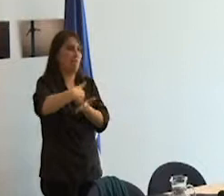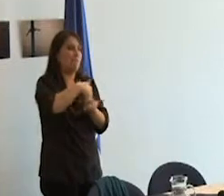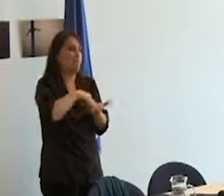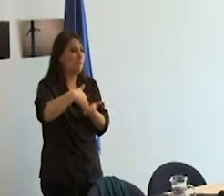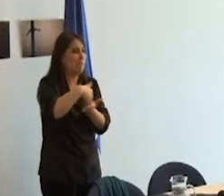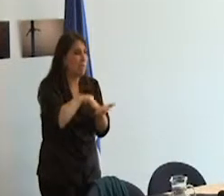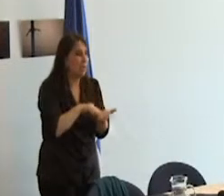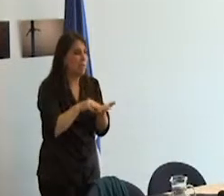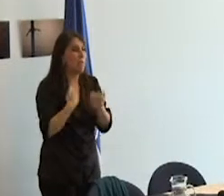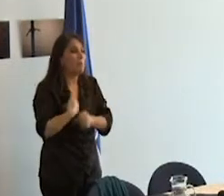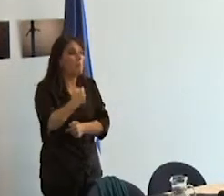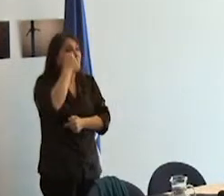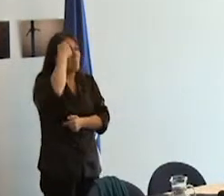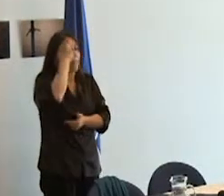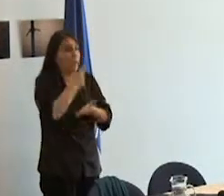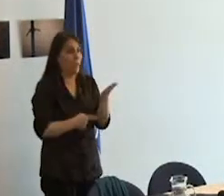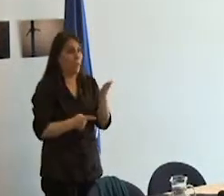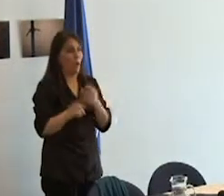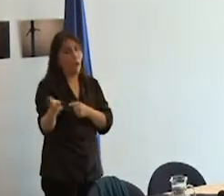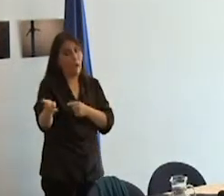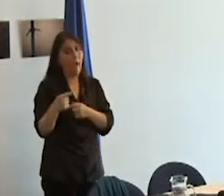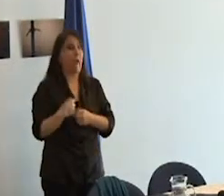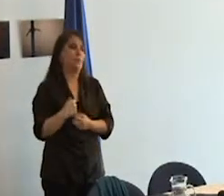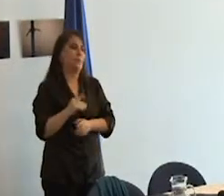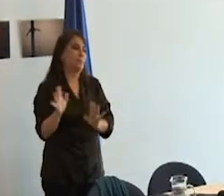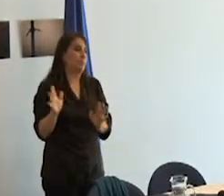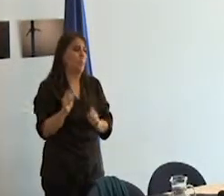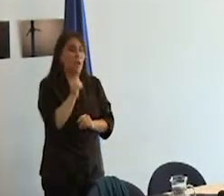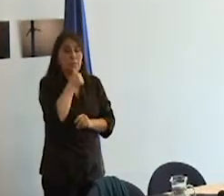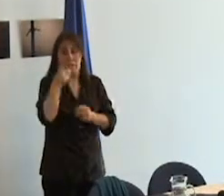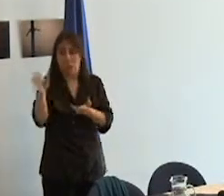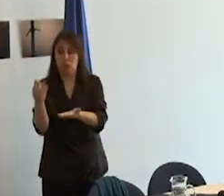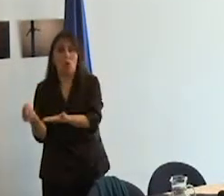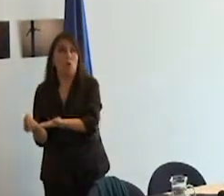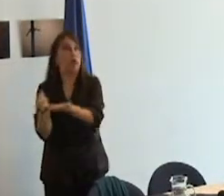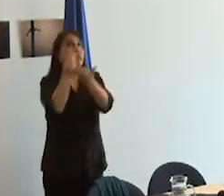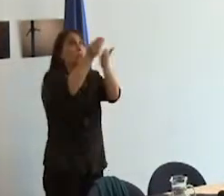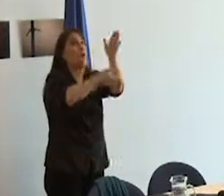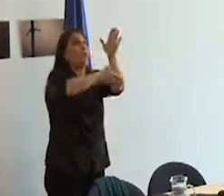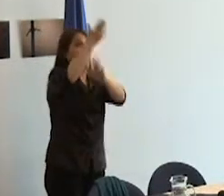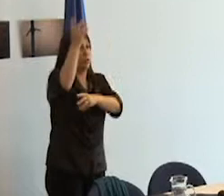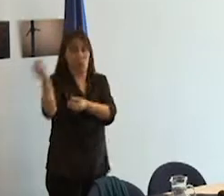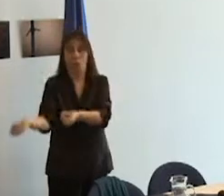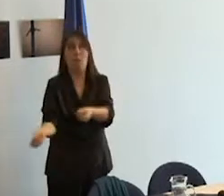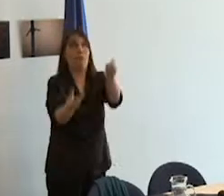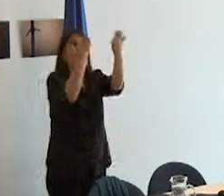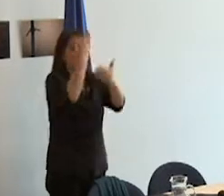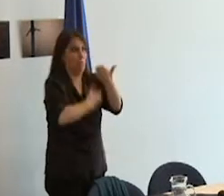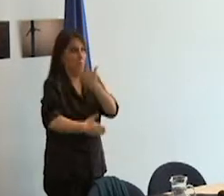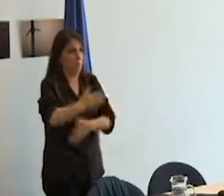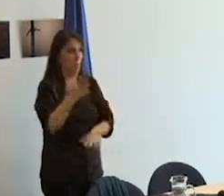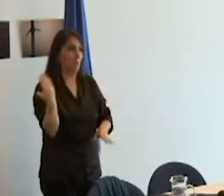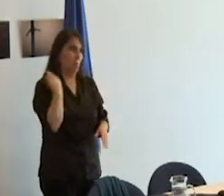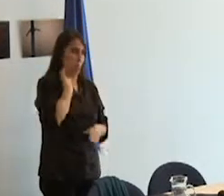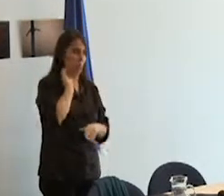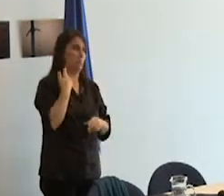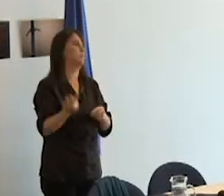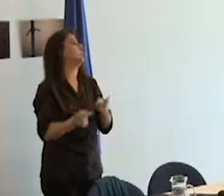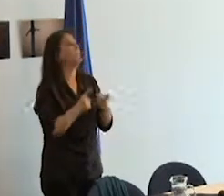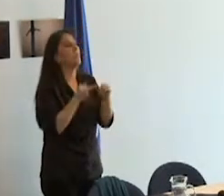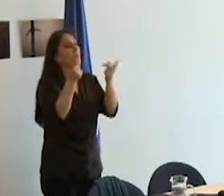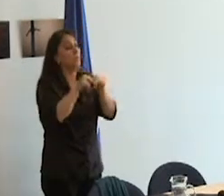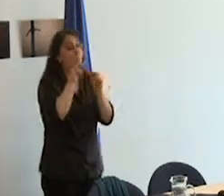fueran considerados objeto de sacrificio a los dioses. La Edad Media la mira desde un